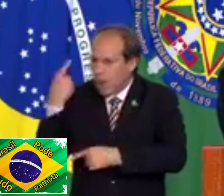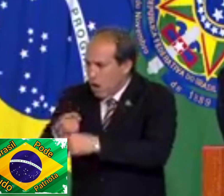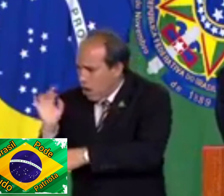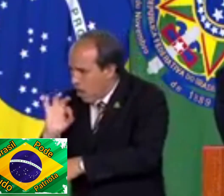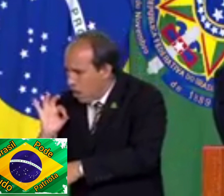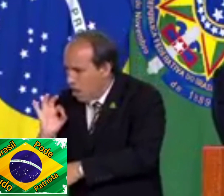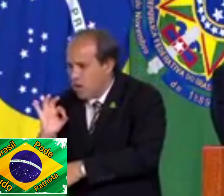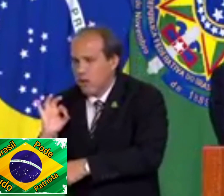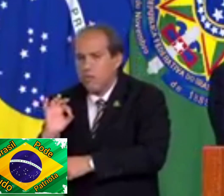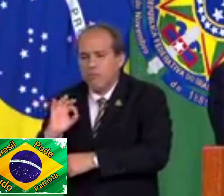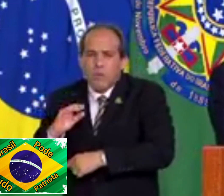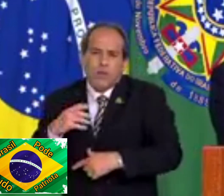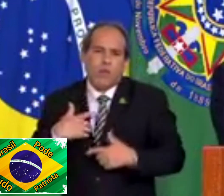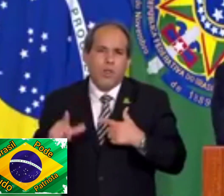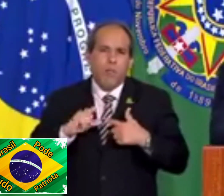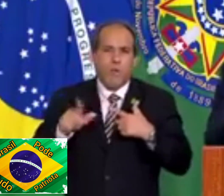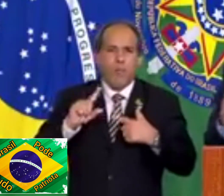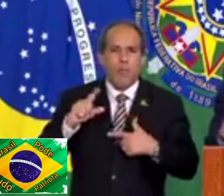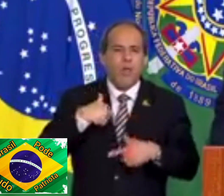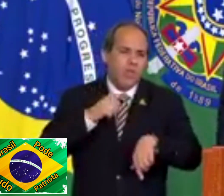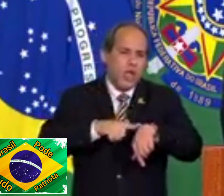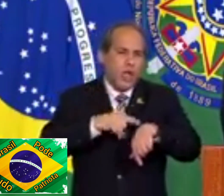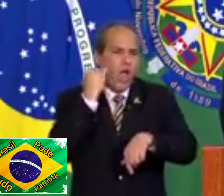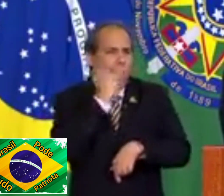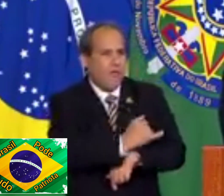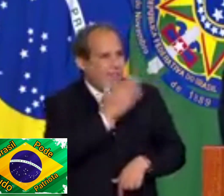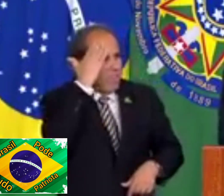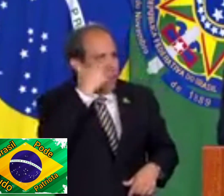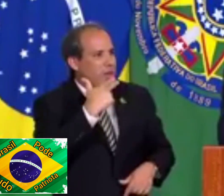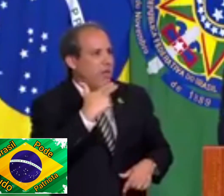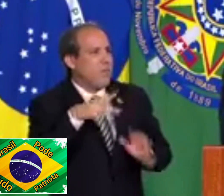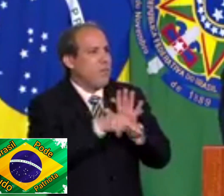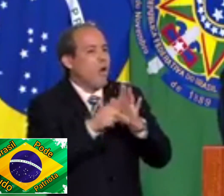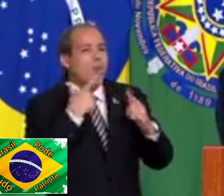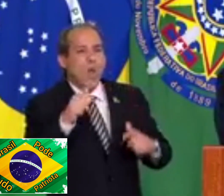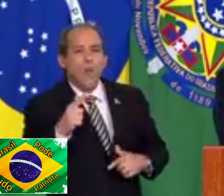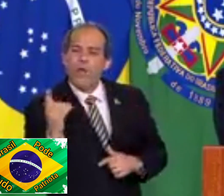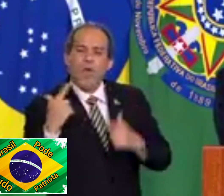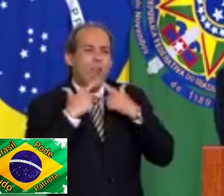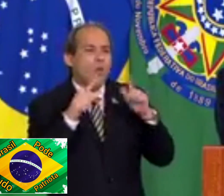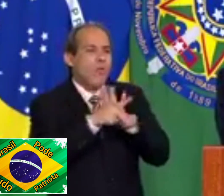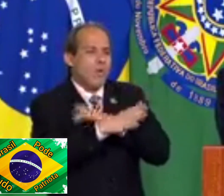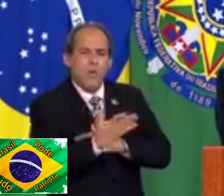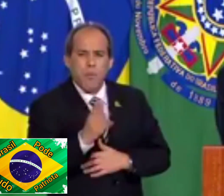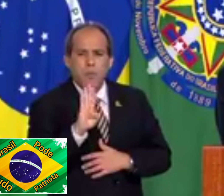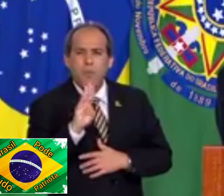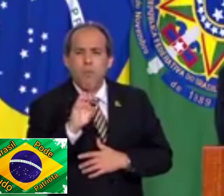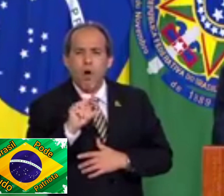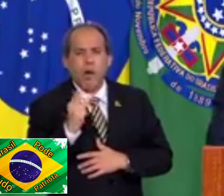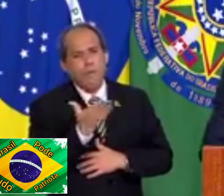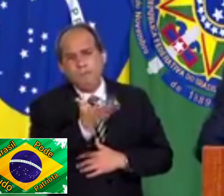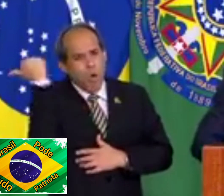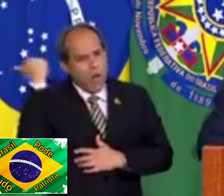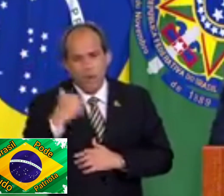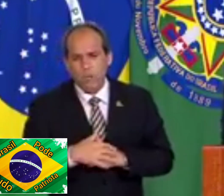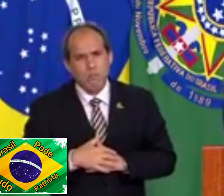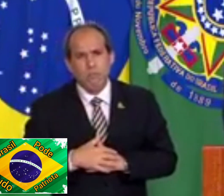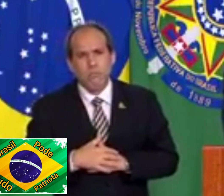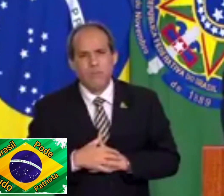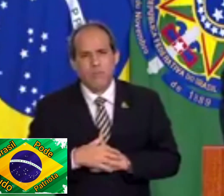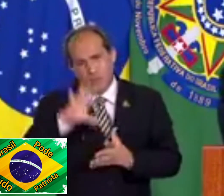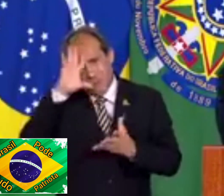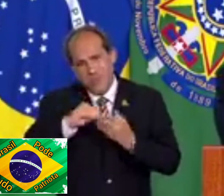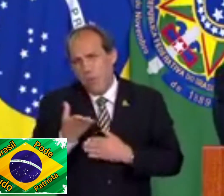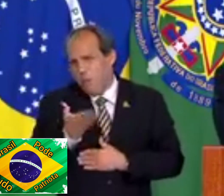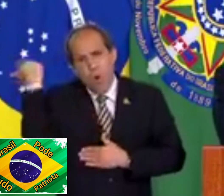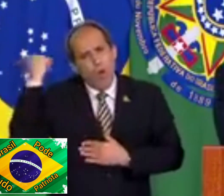Na hora, usei aquele linguajar, quem está do meu lado conhece. Vamos embora. Não vou